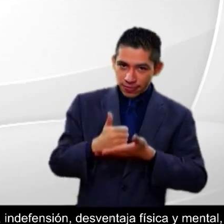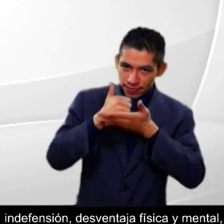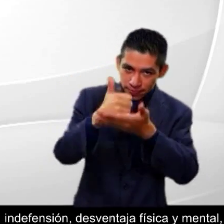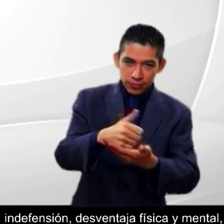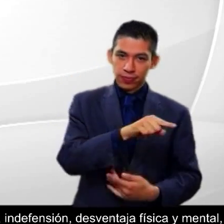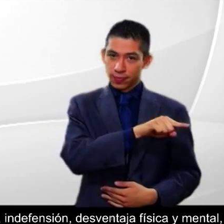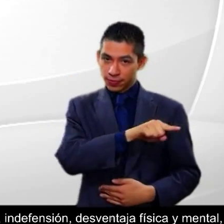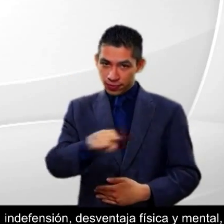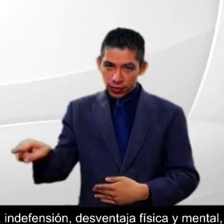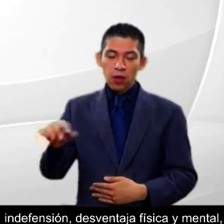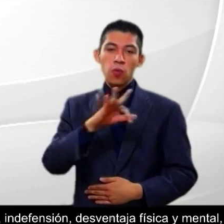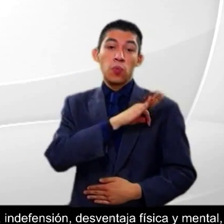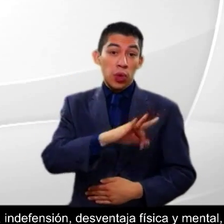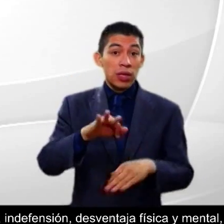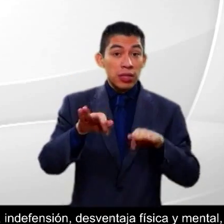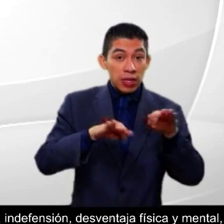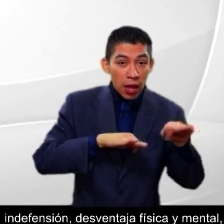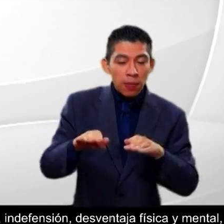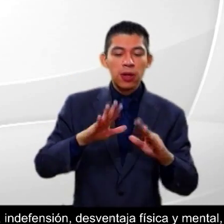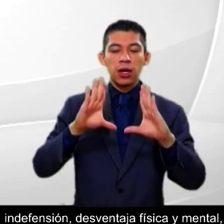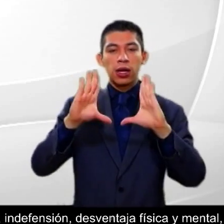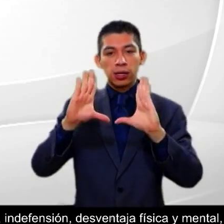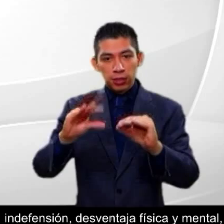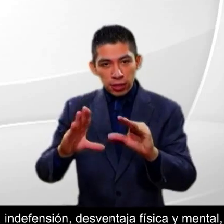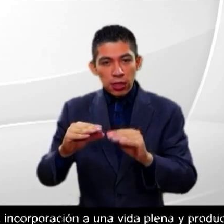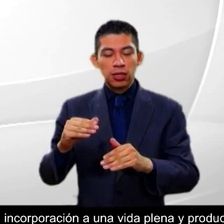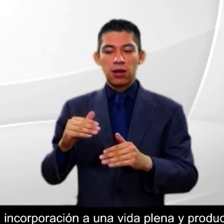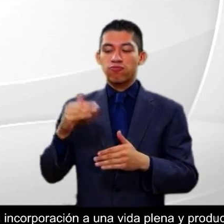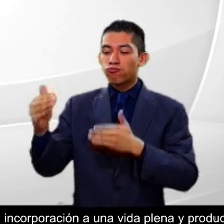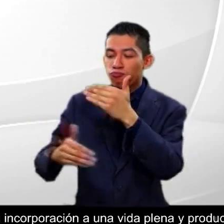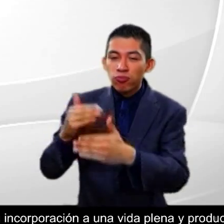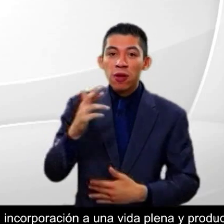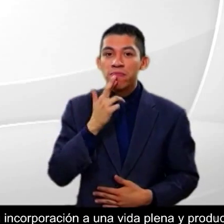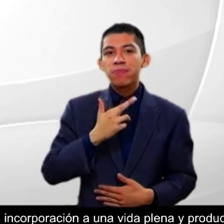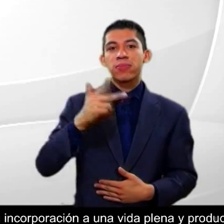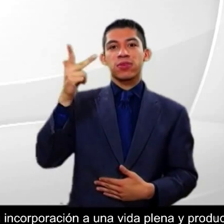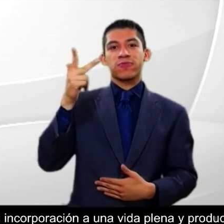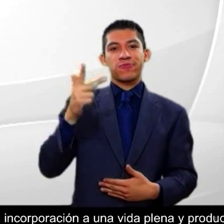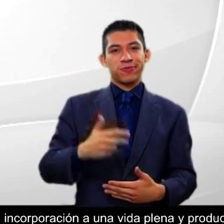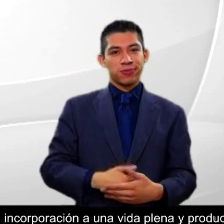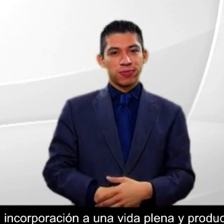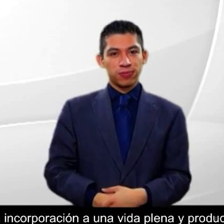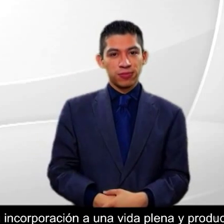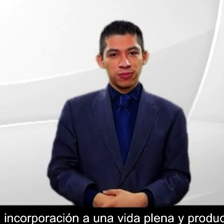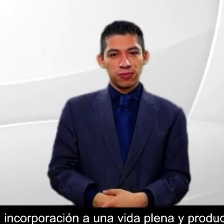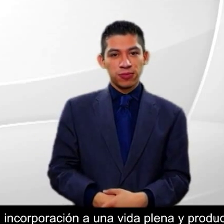indefensión, desventaja física y mental Hasta lograr su incorporación a una vida plena y productiva